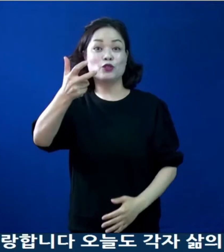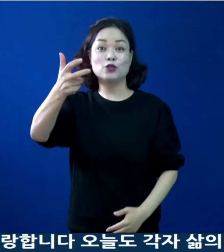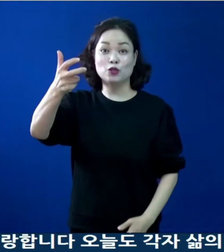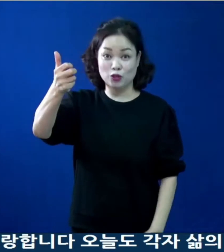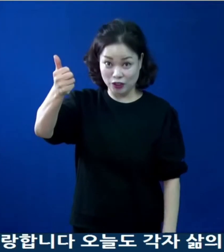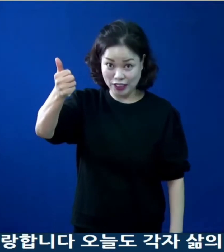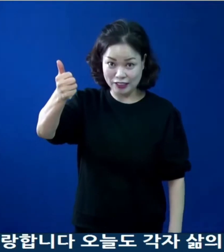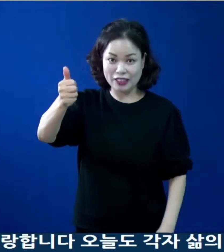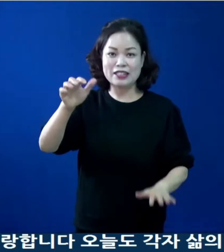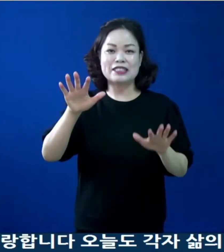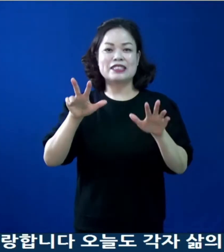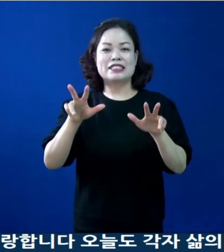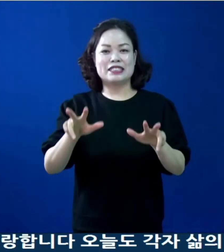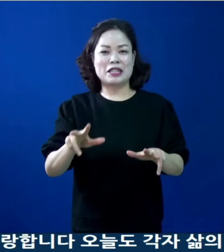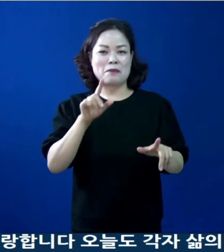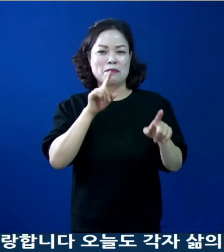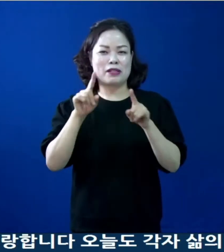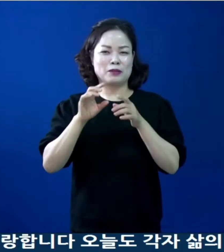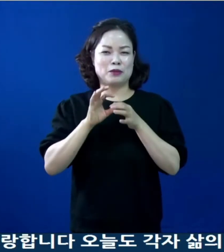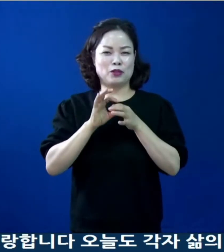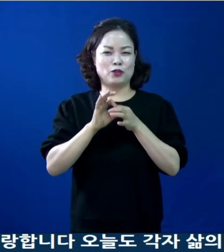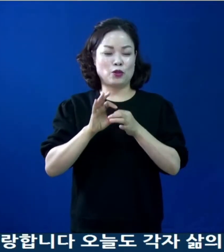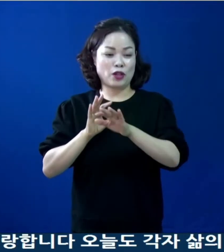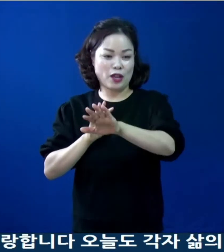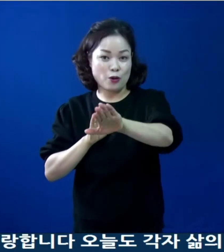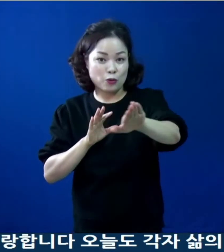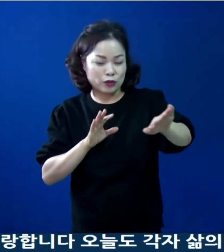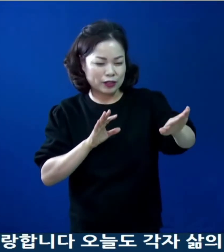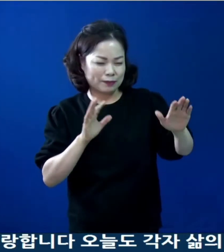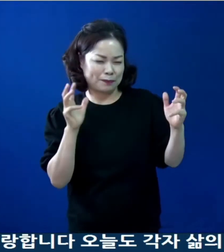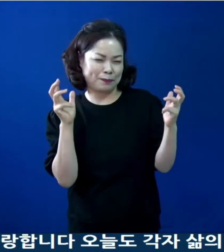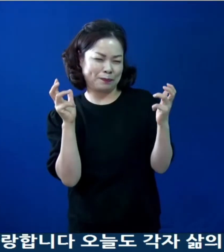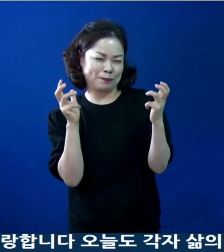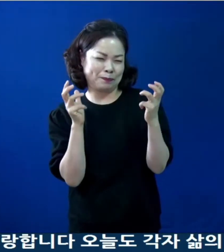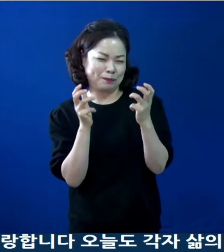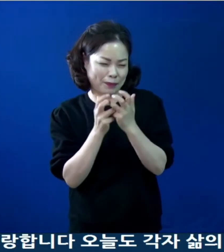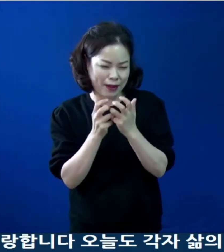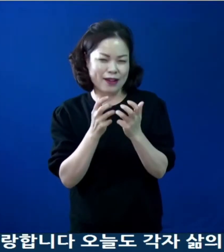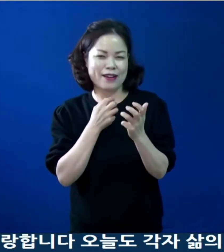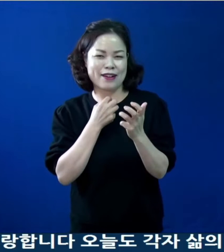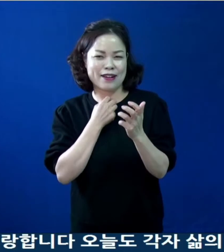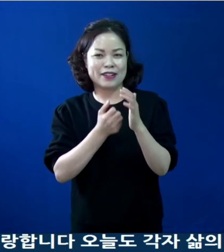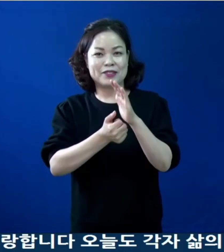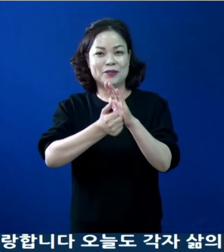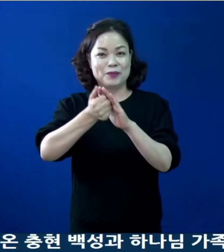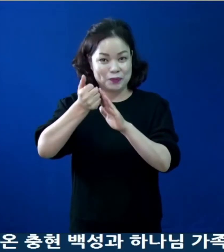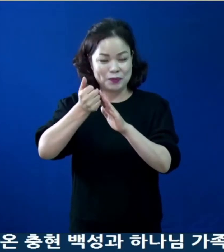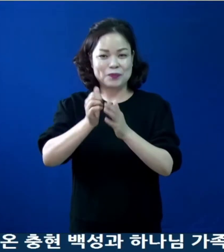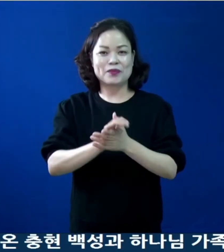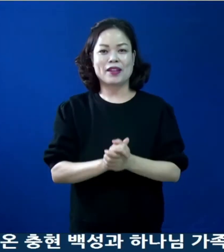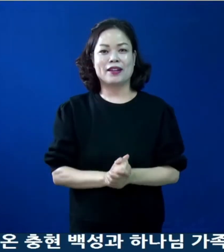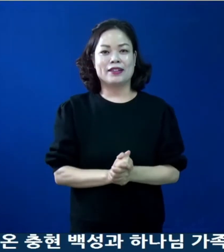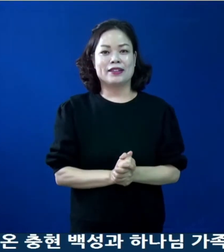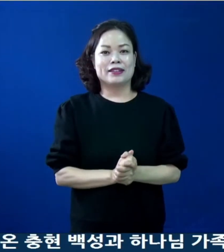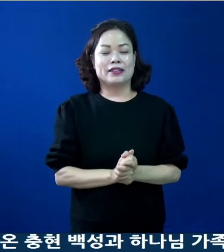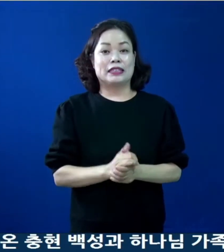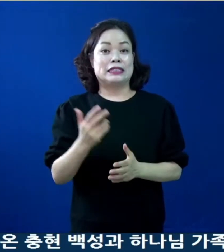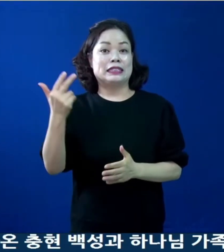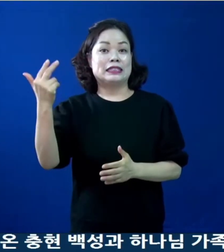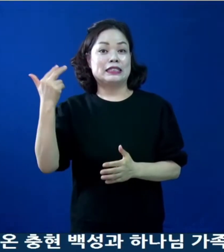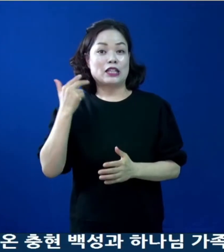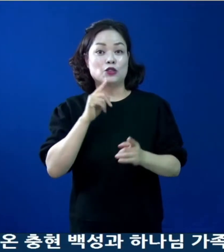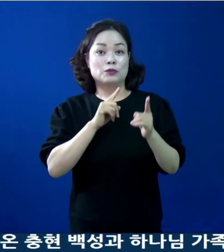주님께서 이제는 말씀으로 우리들을 가득 채워주실 것을 소망합니다.